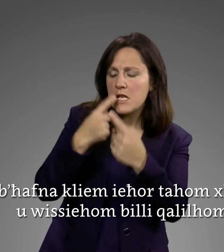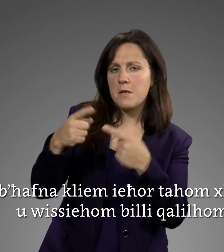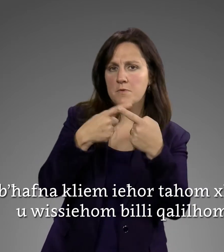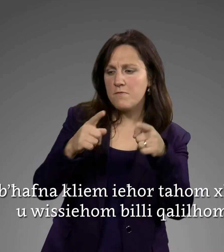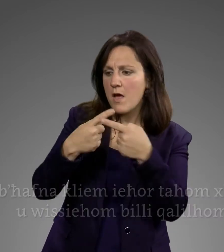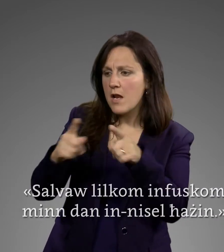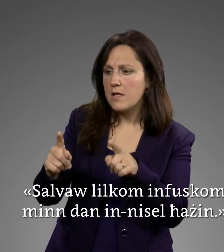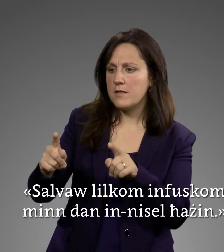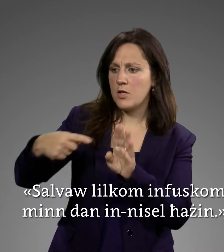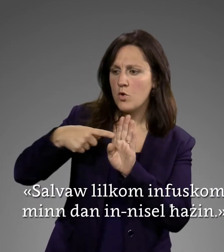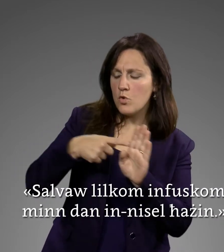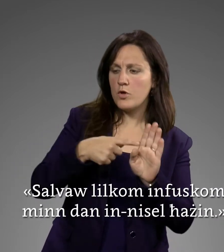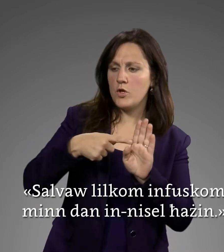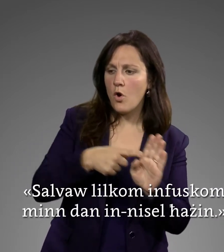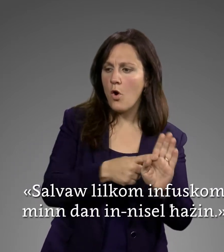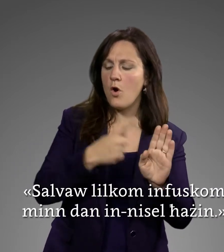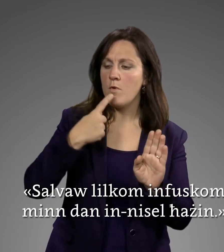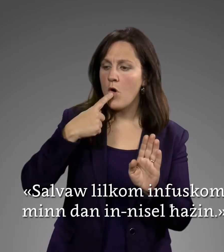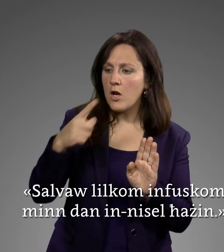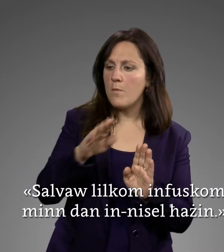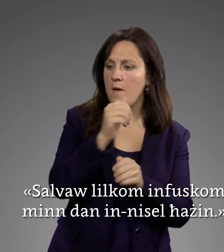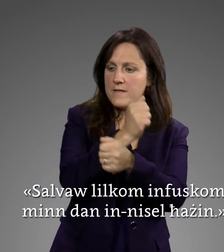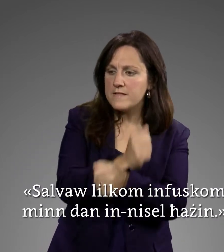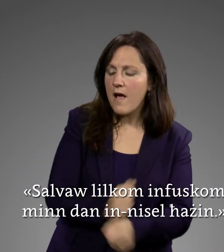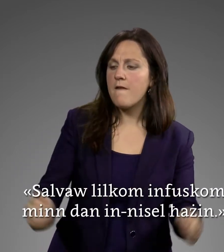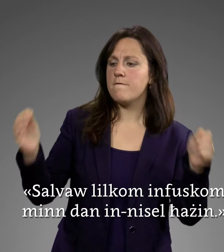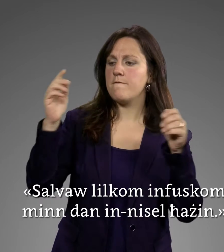qalilhom: Salvaw lilkom infuskom minn dan in-nisa l-ħażin.